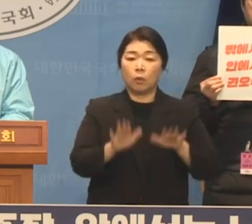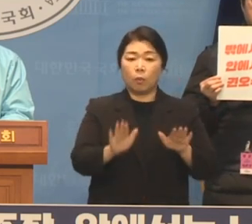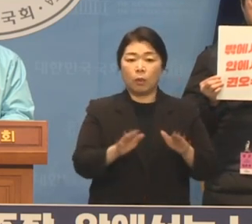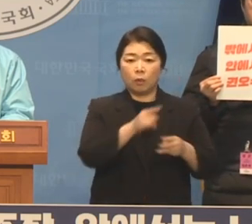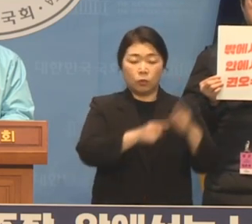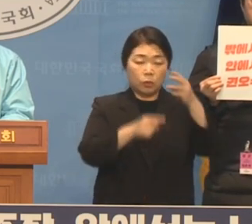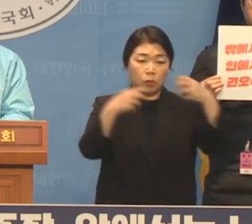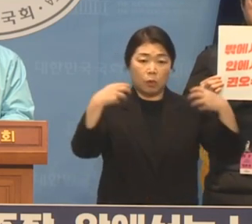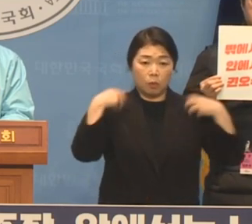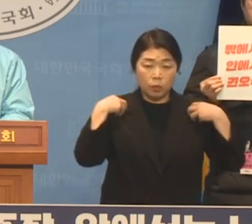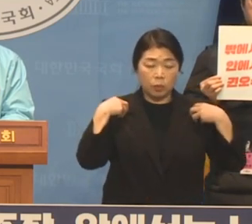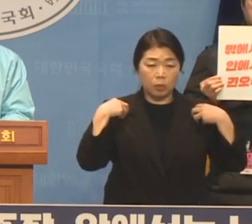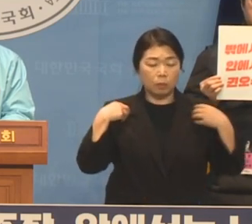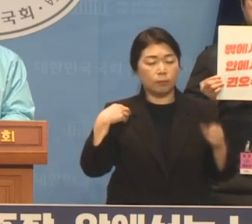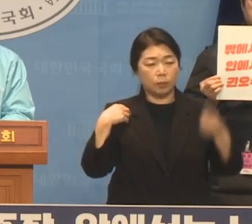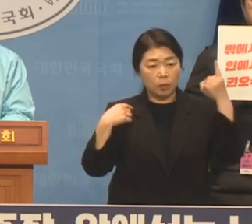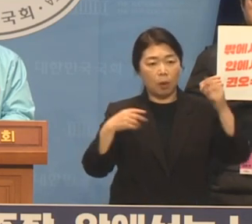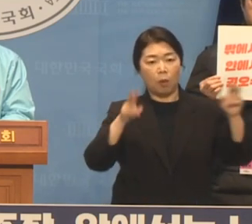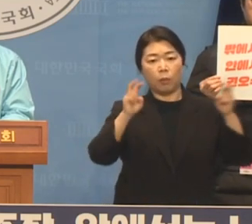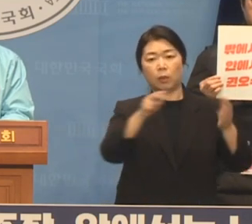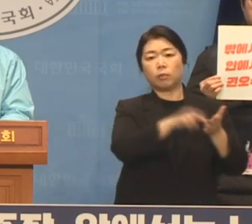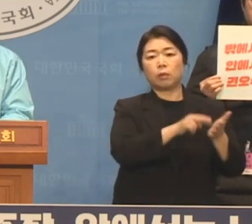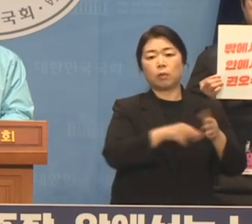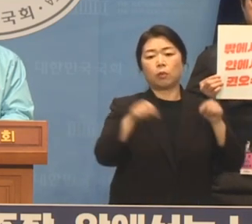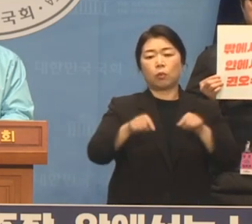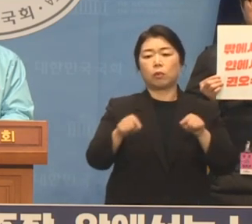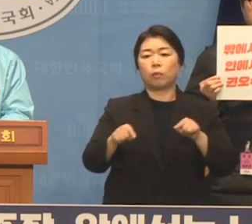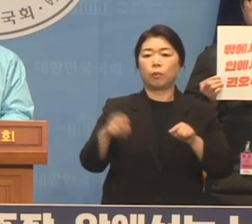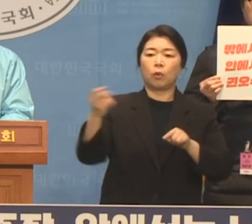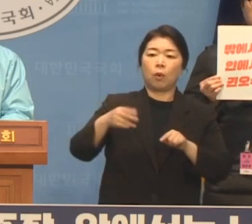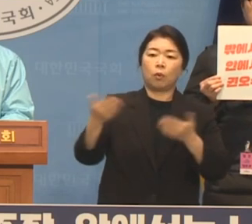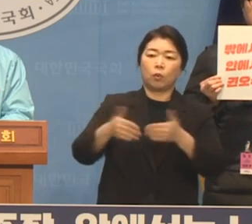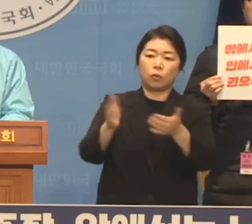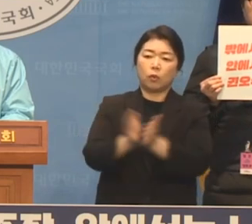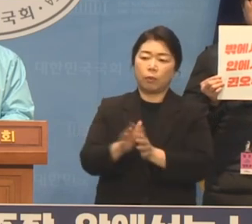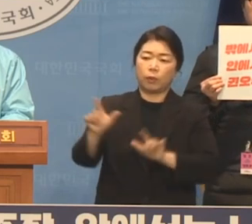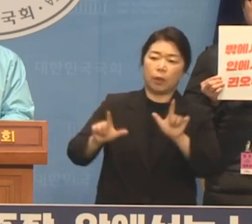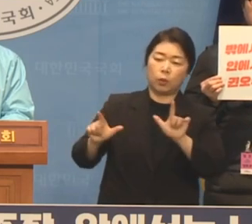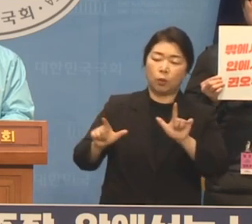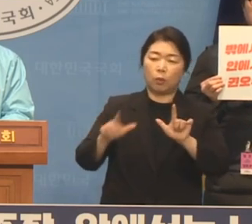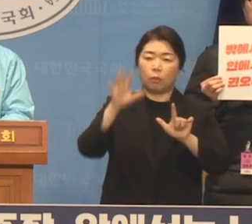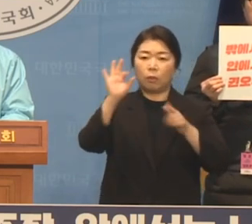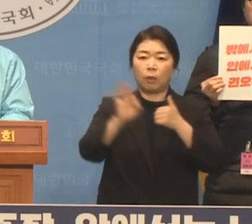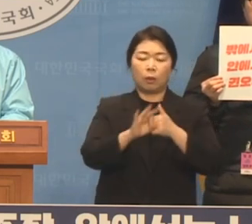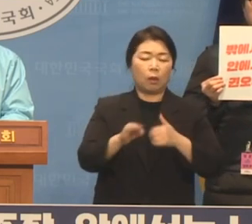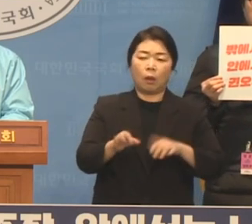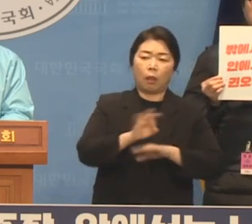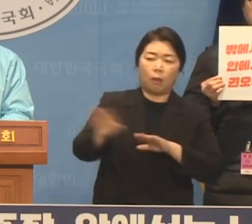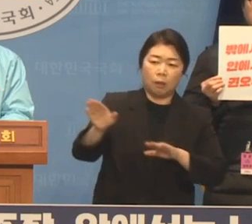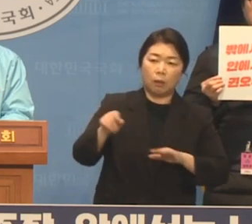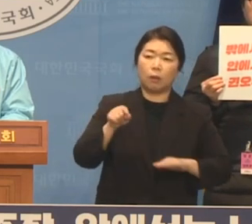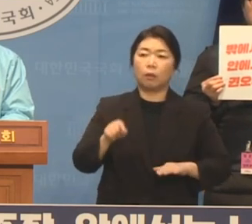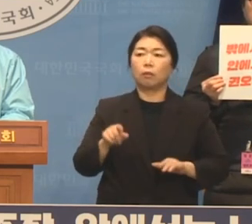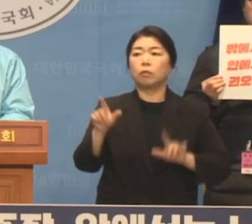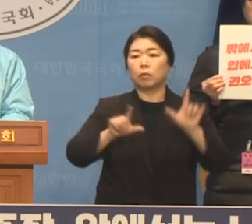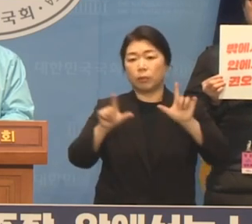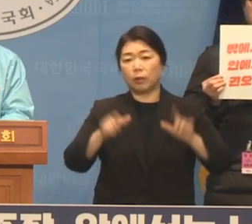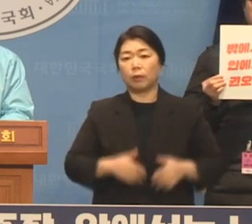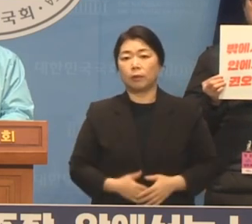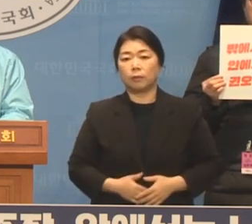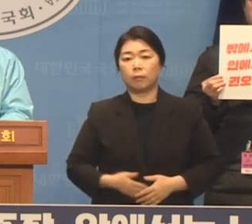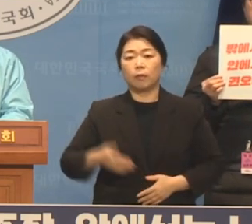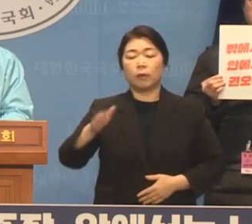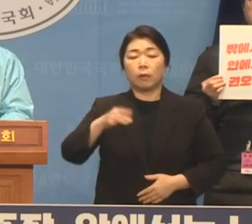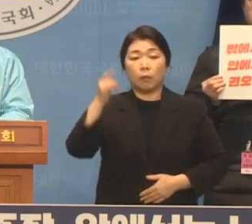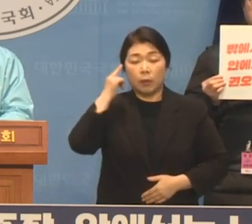들어서서 회사 측의 교섭 태도, 노동조합을 대하는 태도가 그 어느 때보다 또 불성실합니다. 그런데 그도